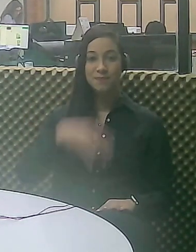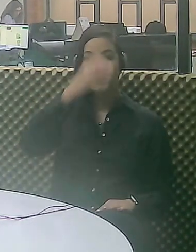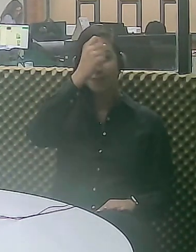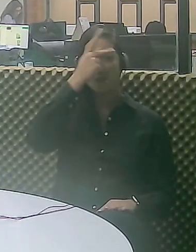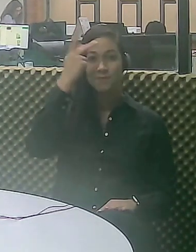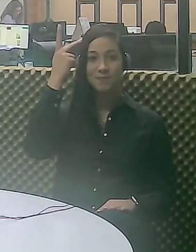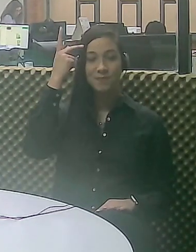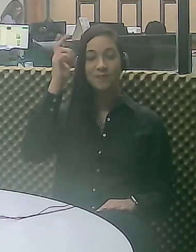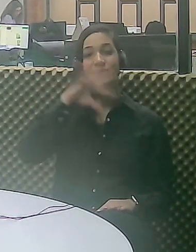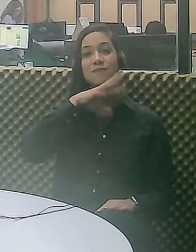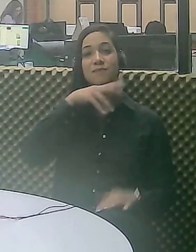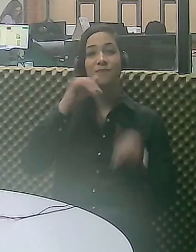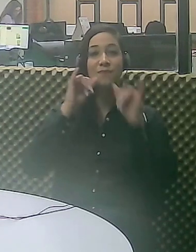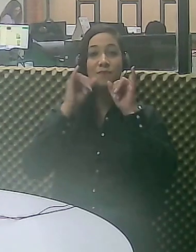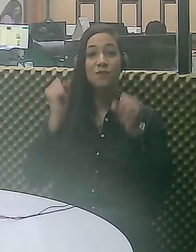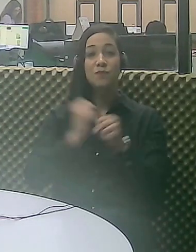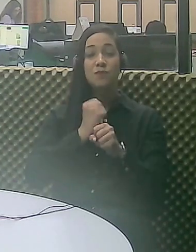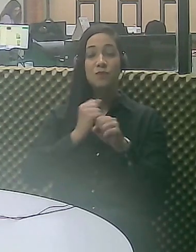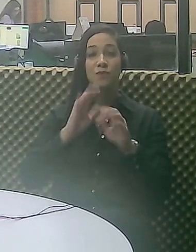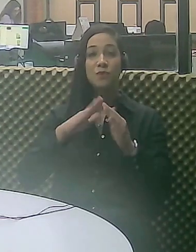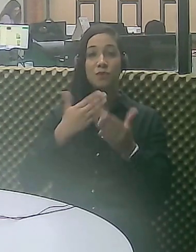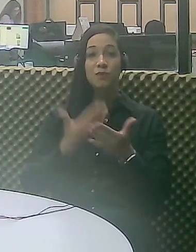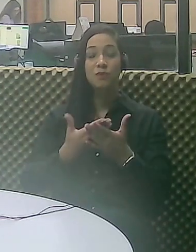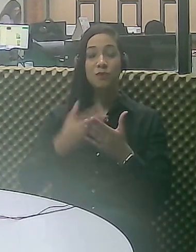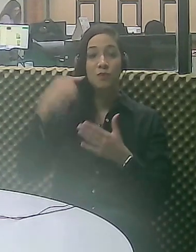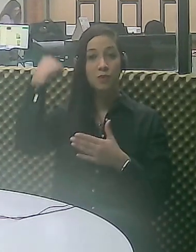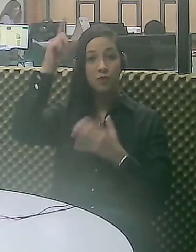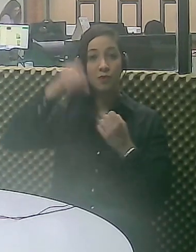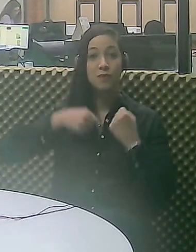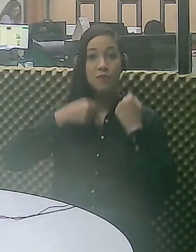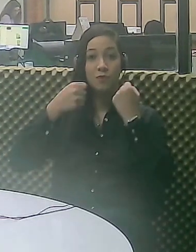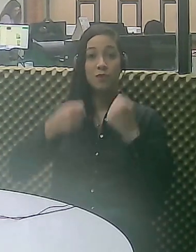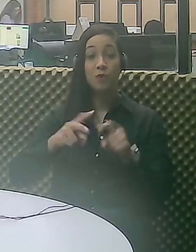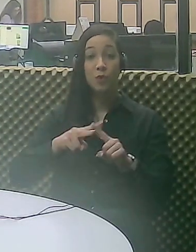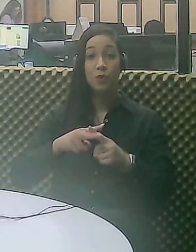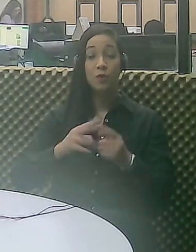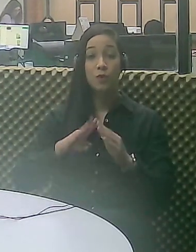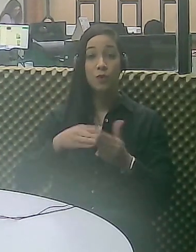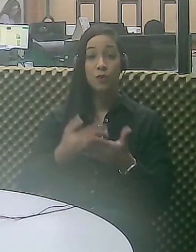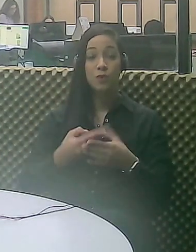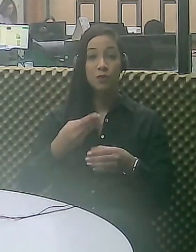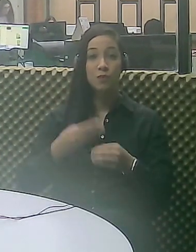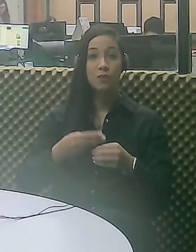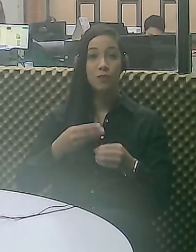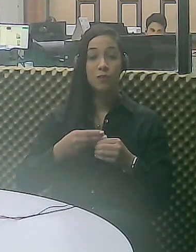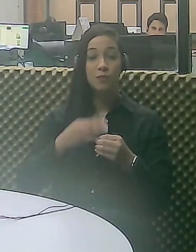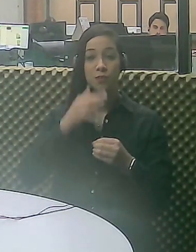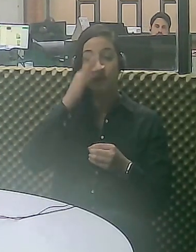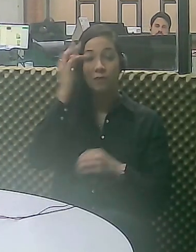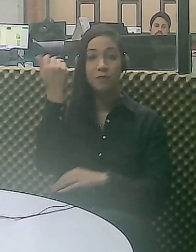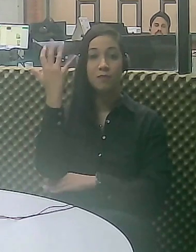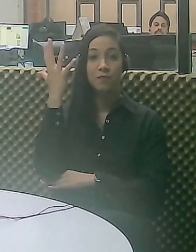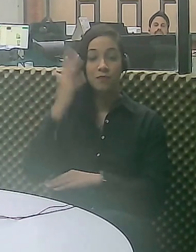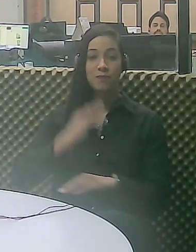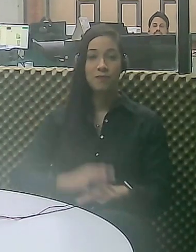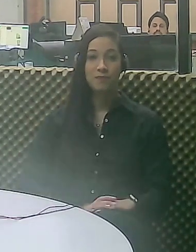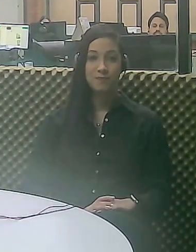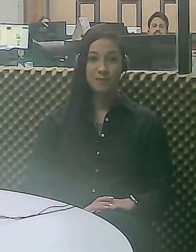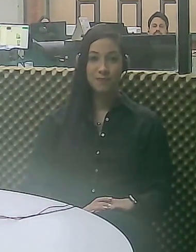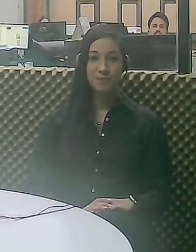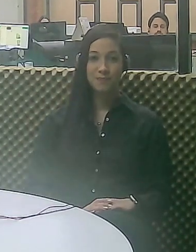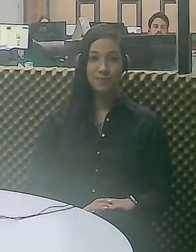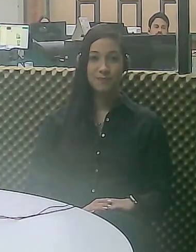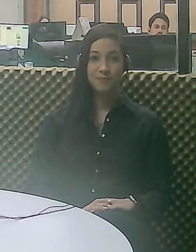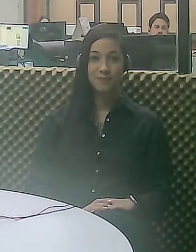Prefeito anuncia a construção de EMEI no bairro São Jorge e reforma de escola municipal no Jardim das Palmeiras.